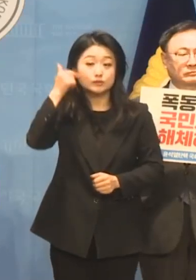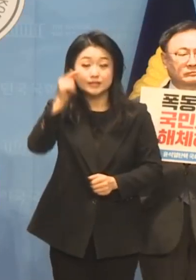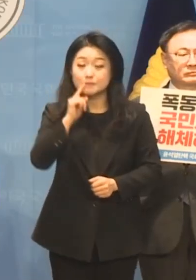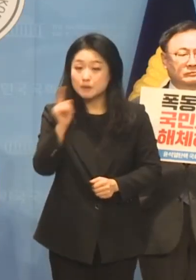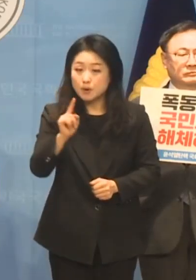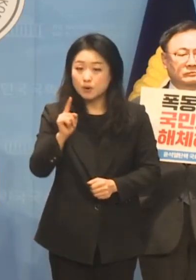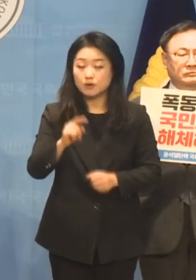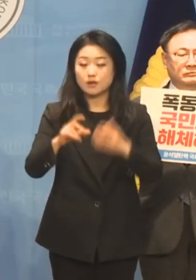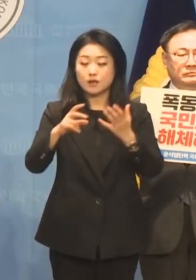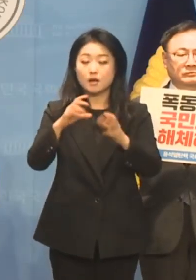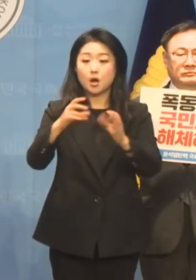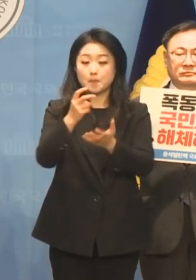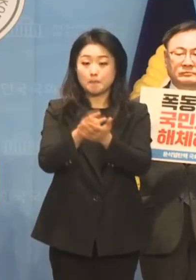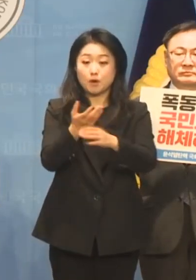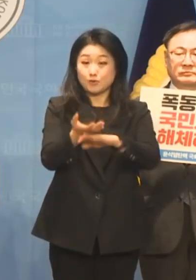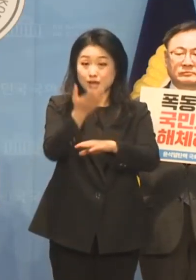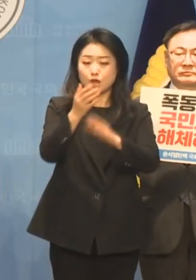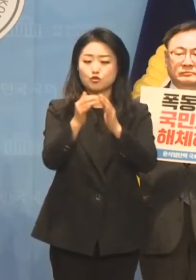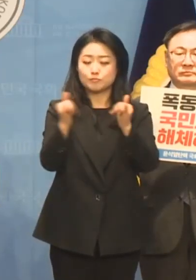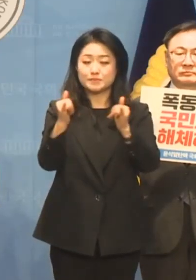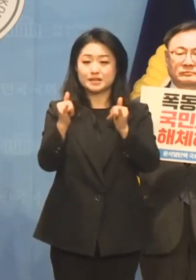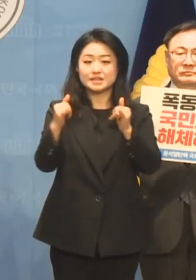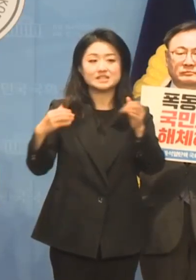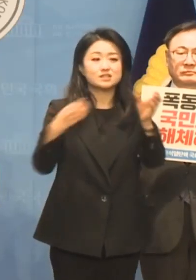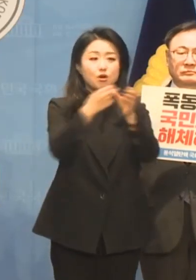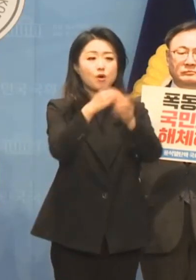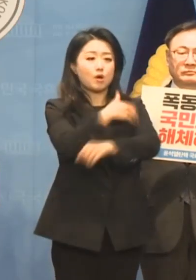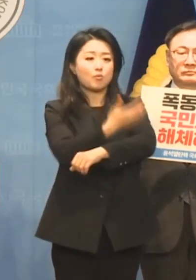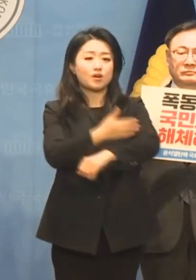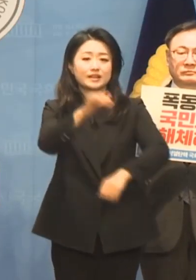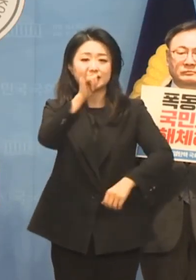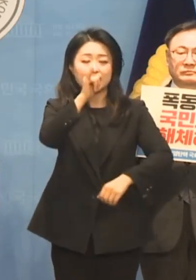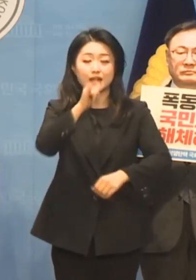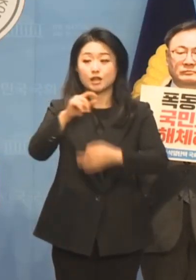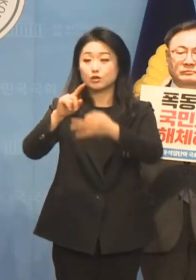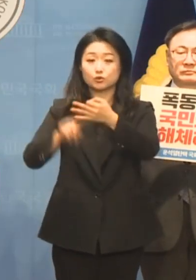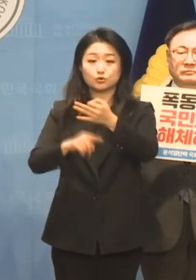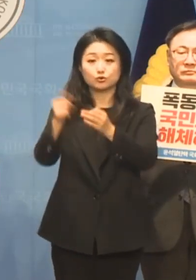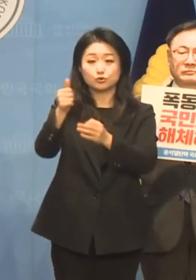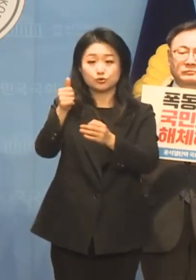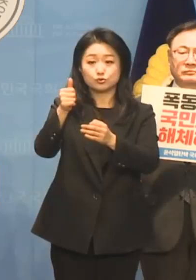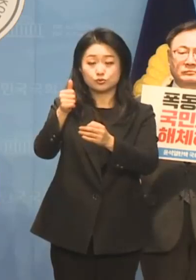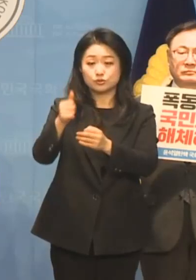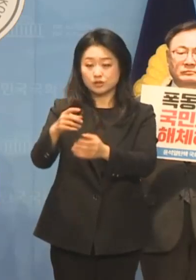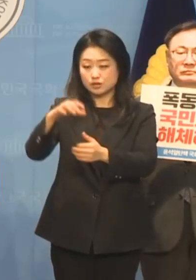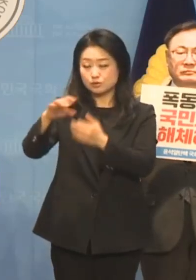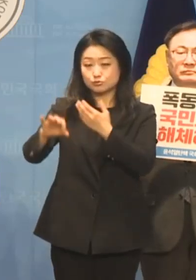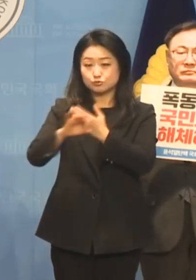있는 국민 저항권이 발동됐다며 내란 수계 윤석열을